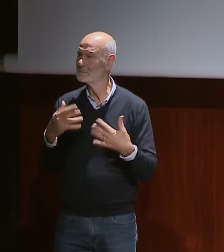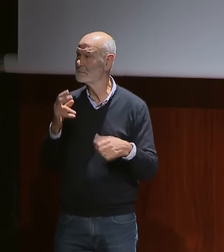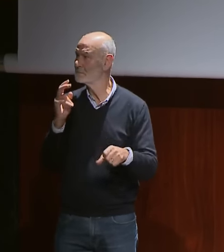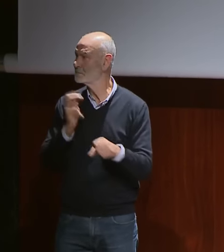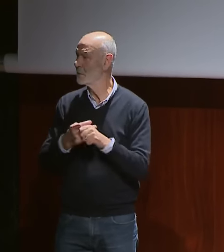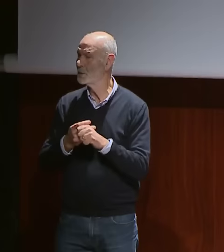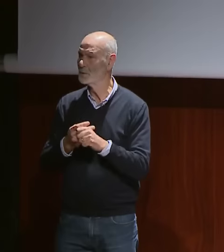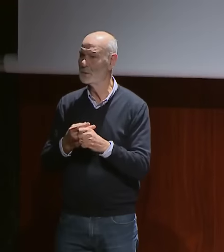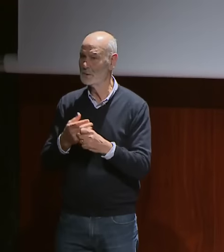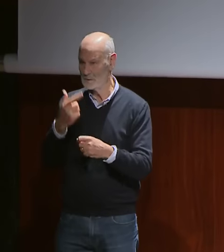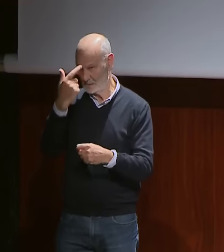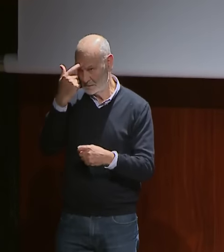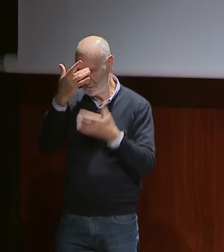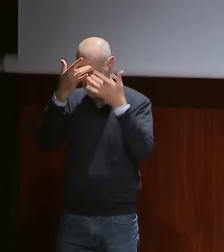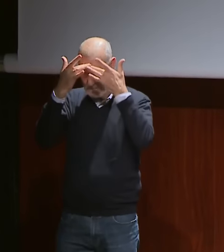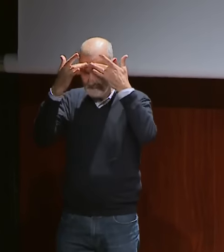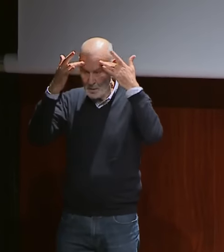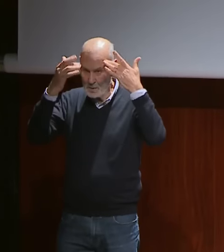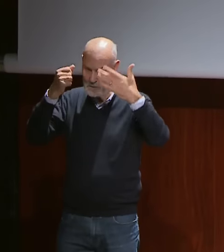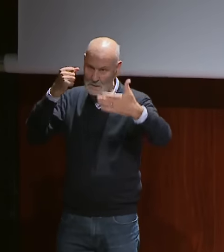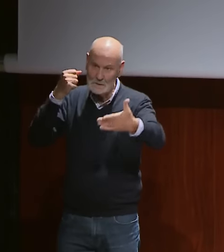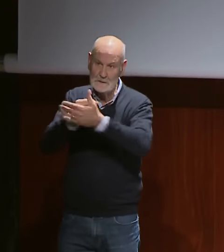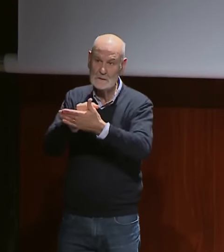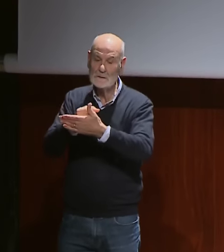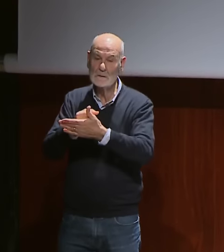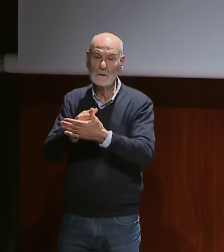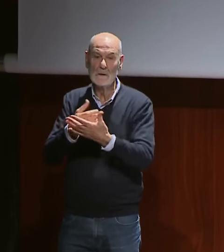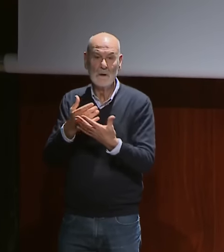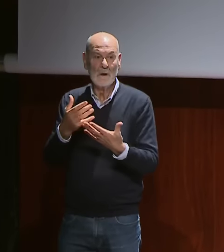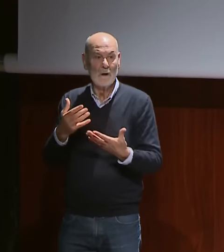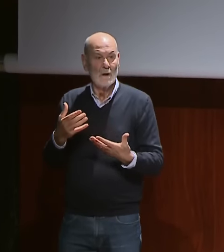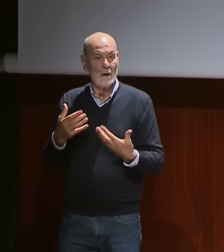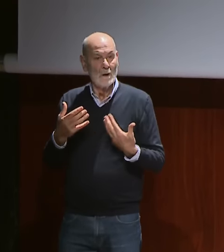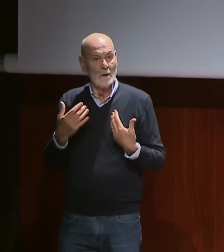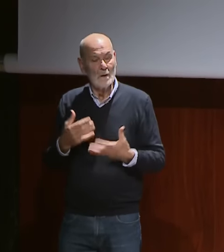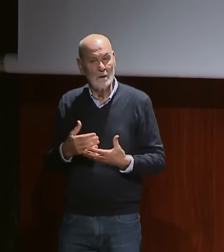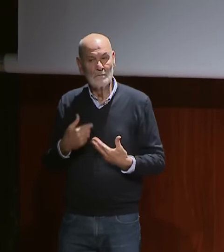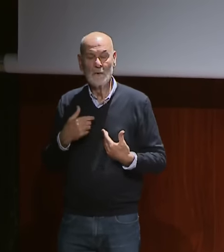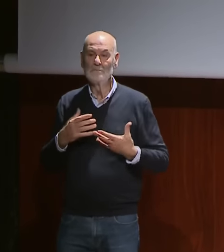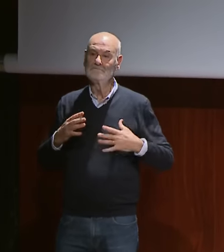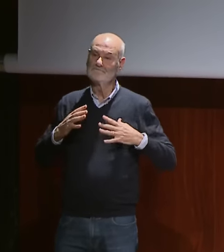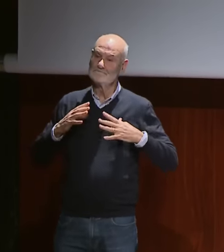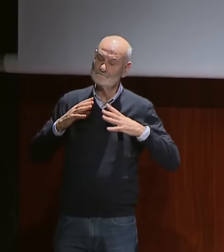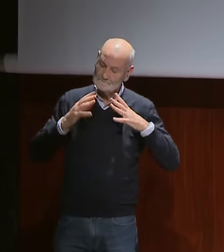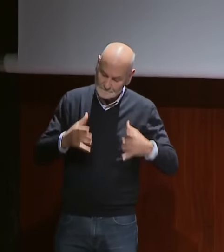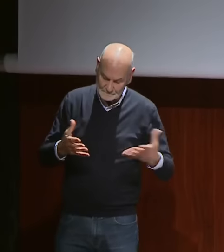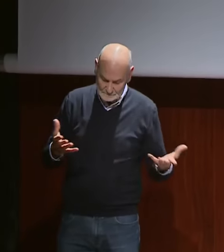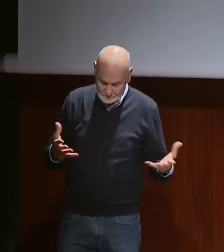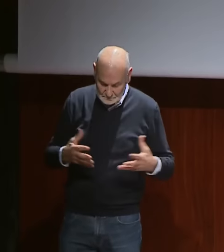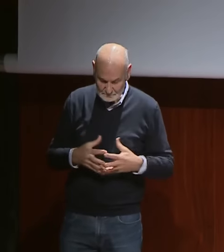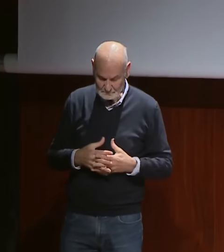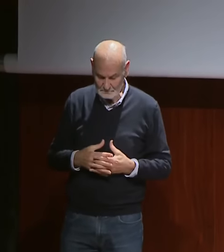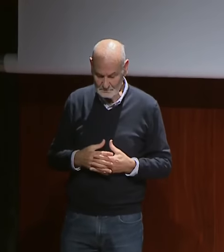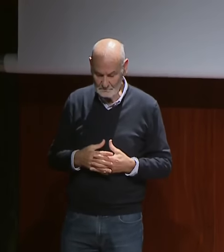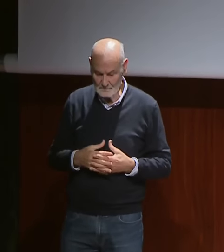pour moi, c'était vraiment osé, c'était vraiment, il fallait franchir le pas, fallait vraiment, vraiment se